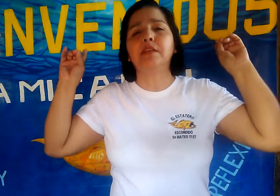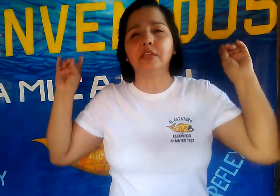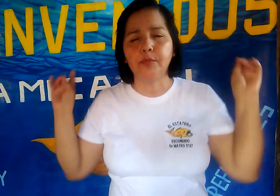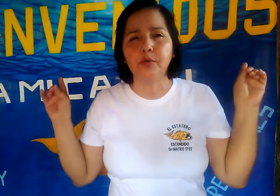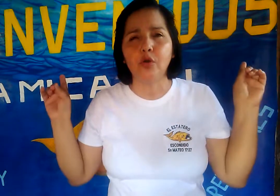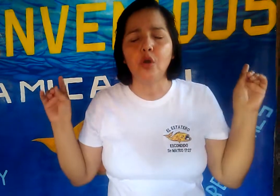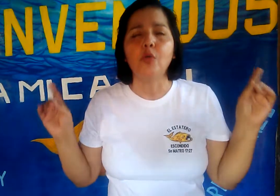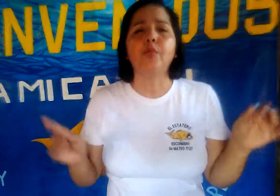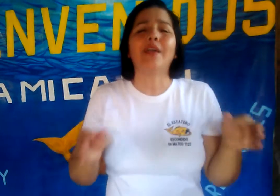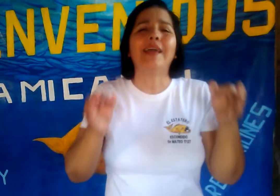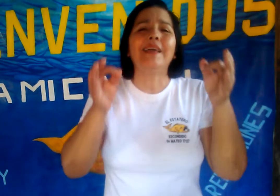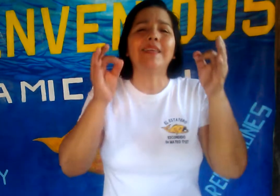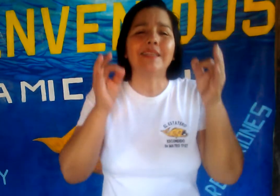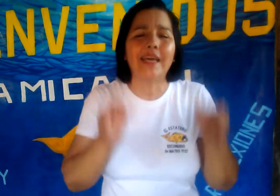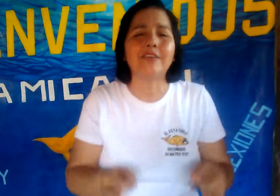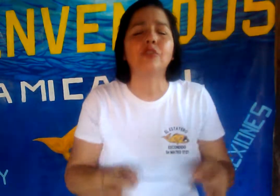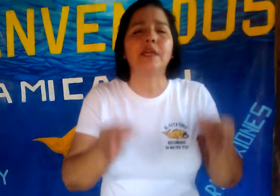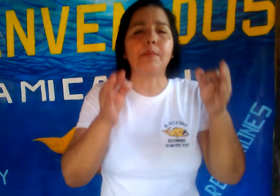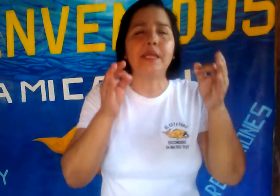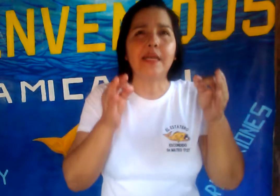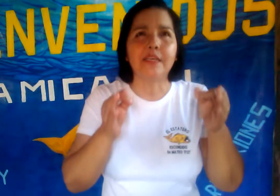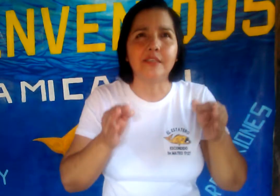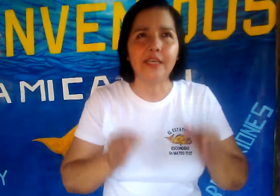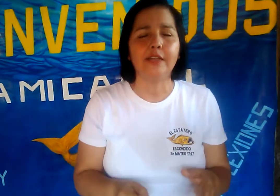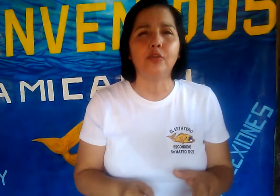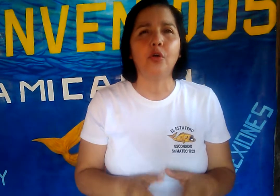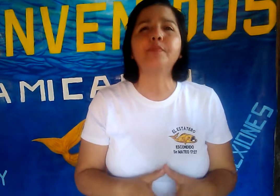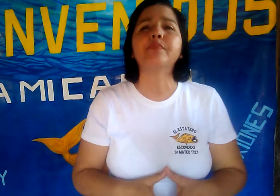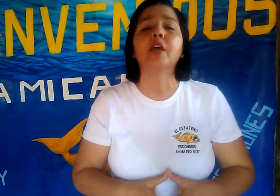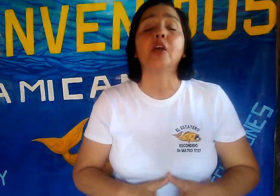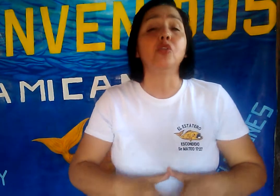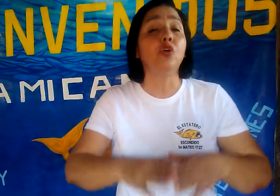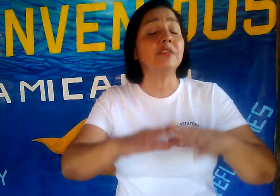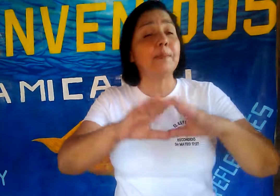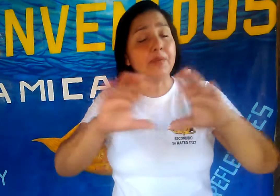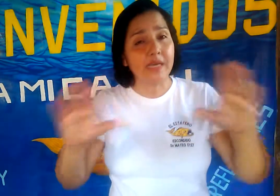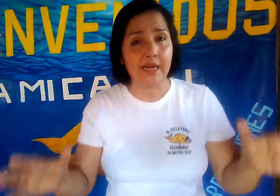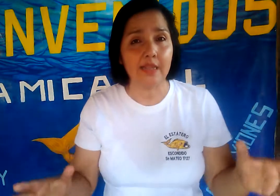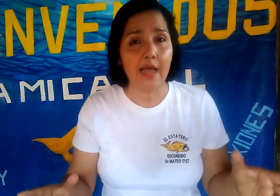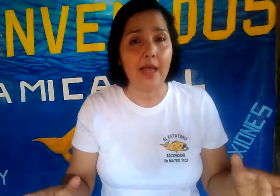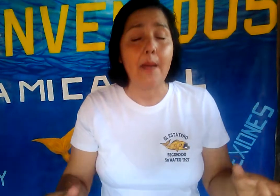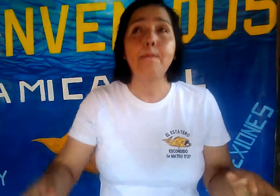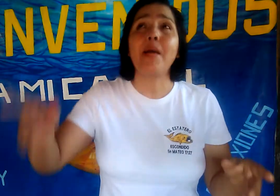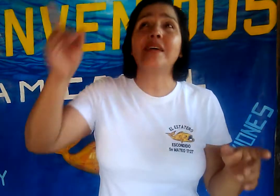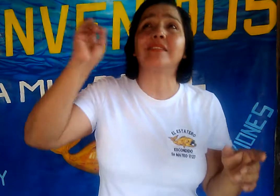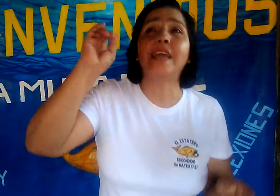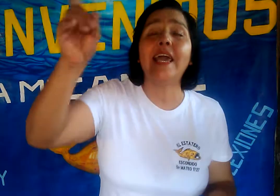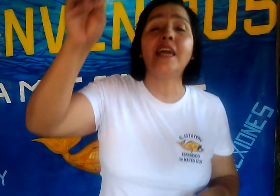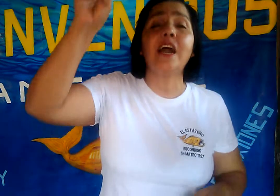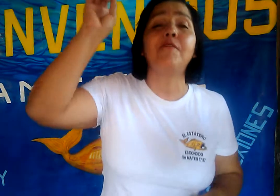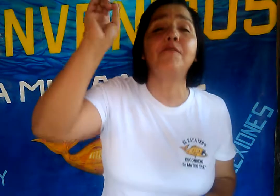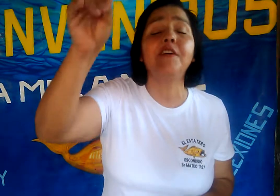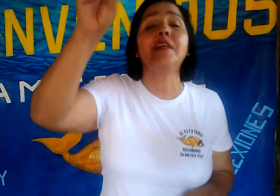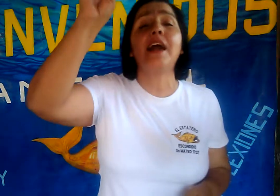principio porque este texto termina diciendo no se pierda más tenga vida